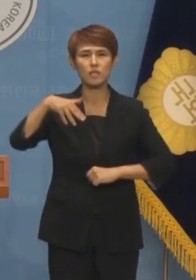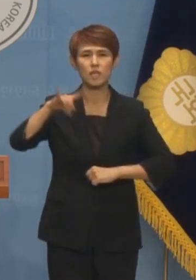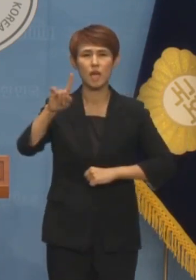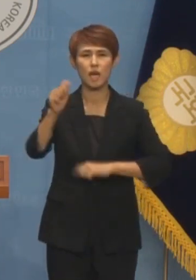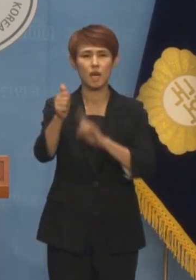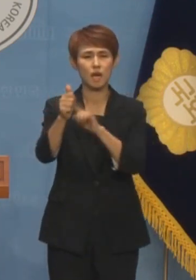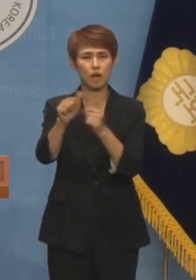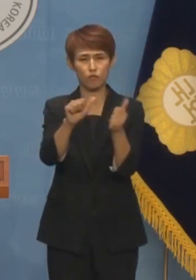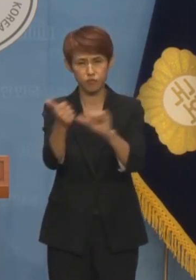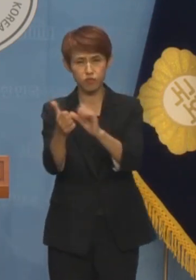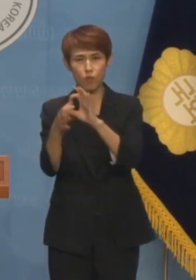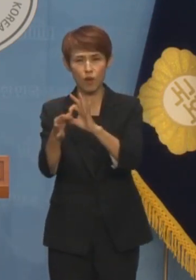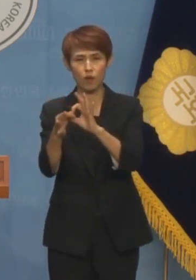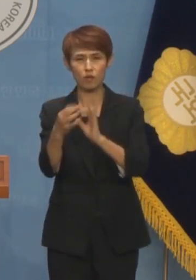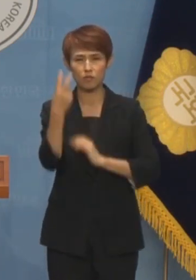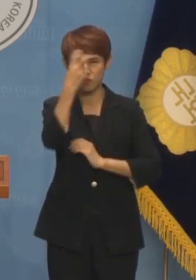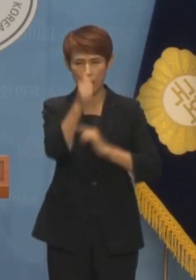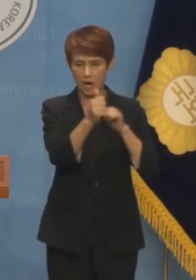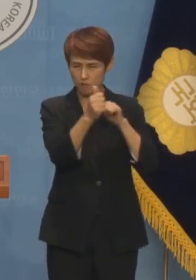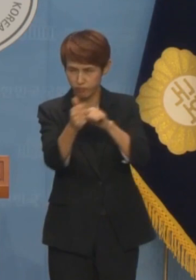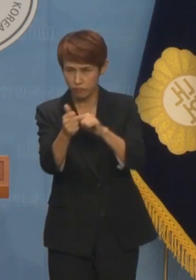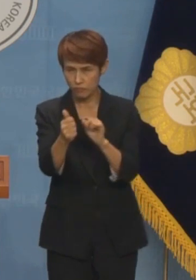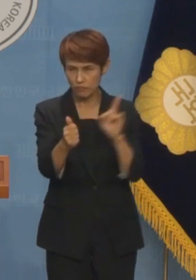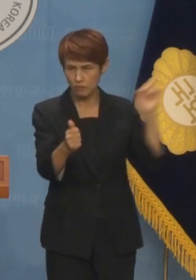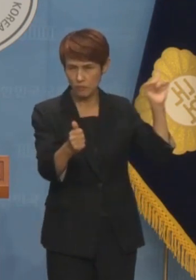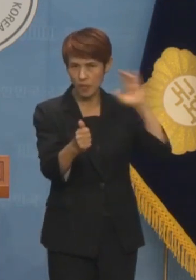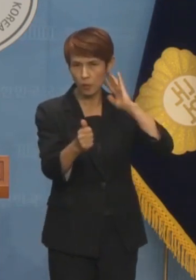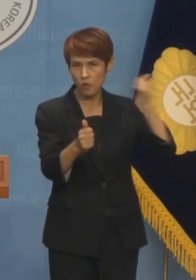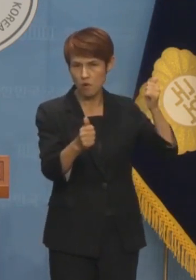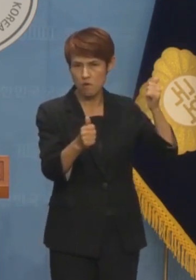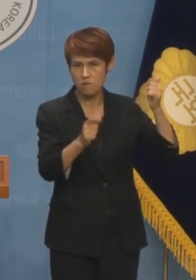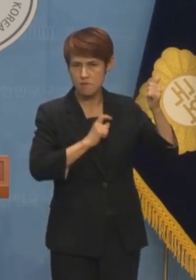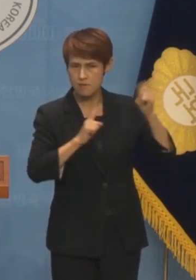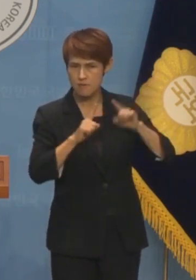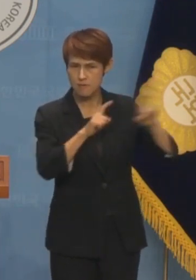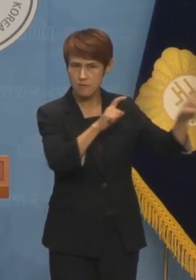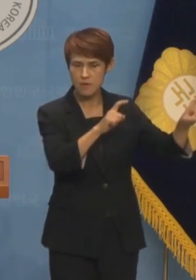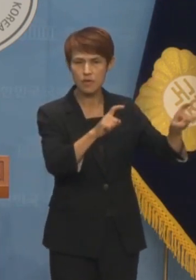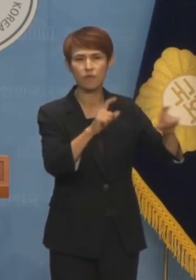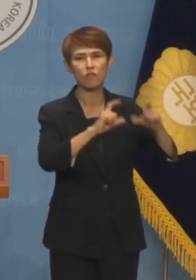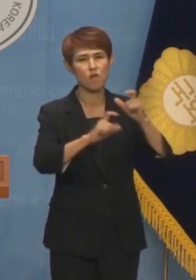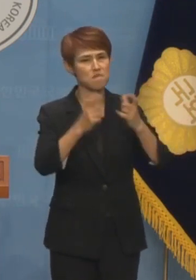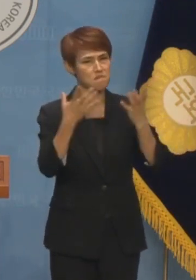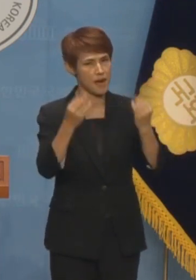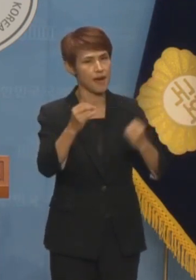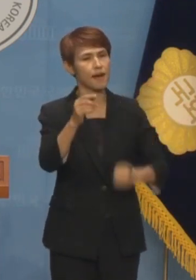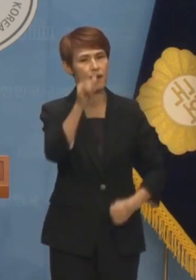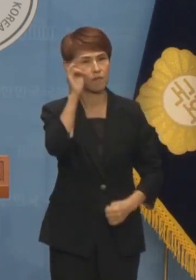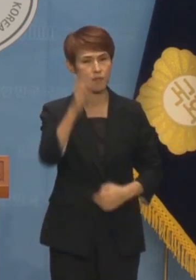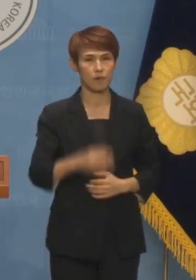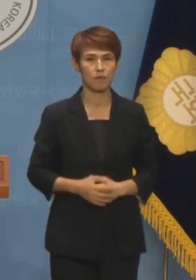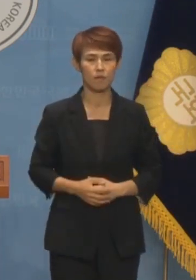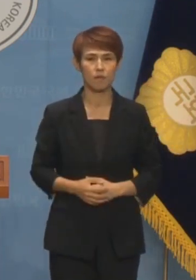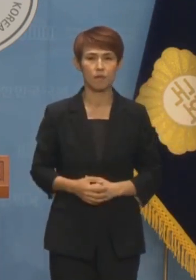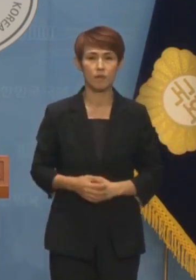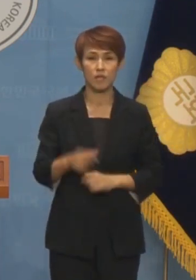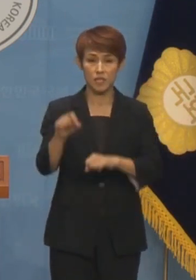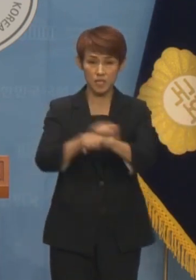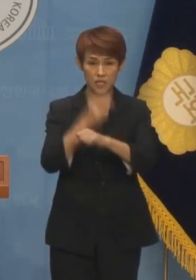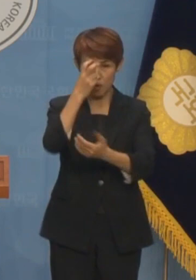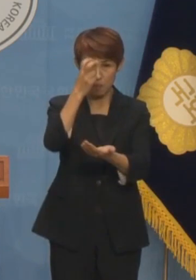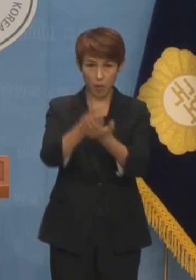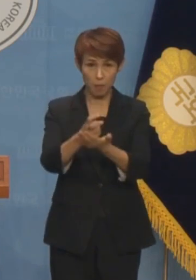외압의 정점에 대통령이 있다는 의혹을 키울 뿐입니다. 순직해병 특검법이